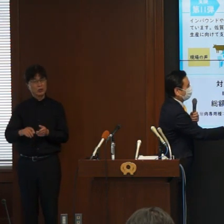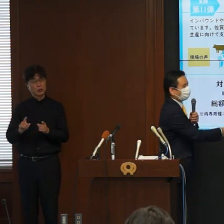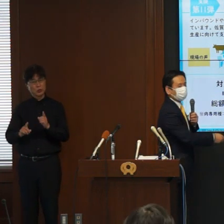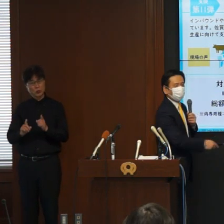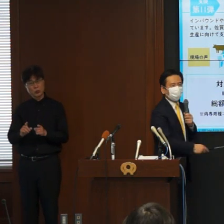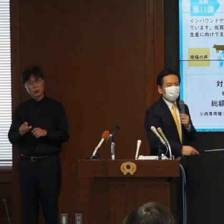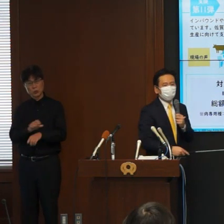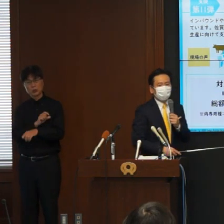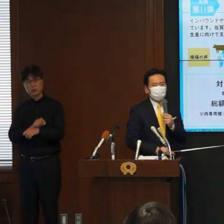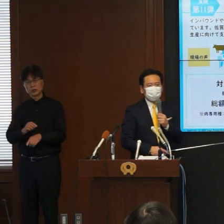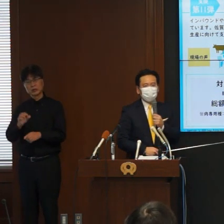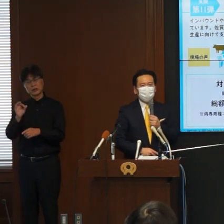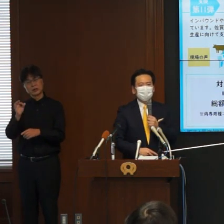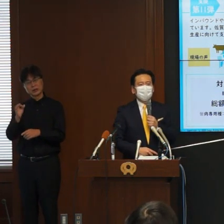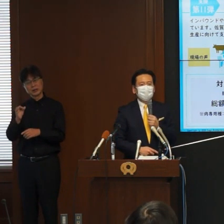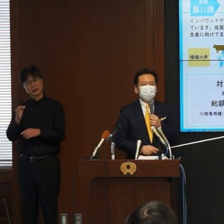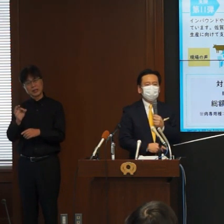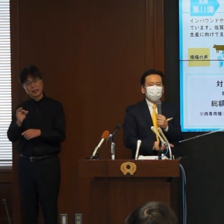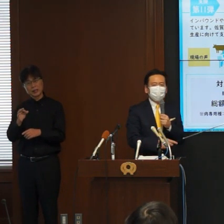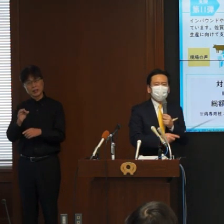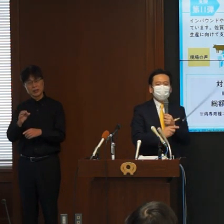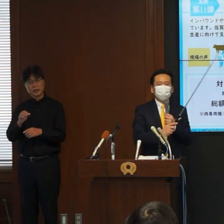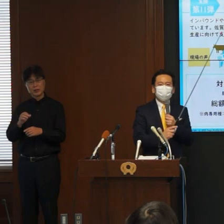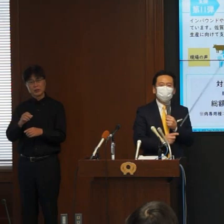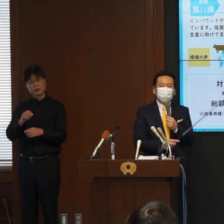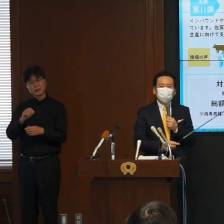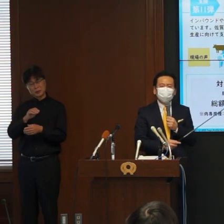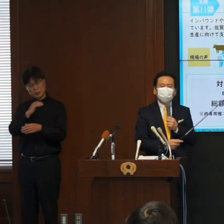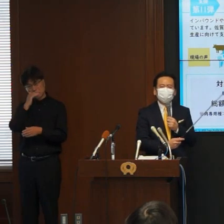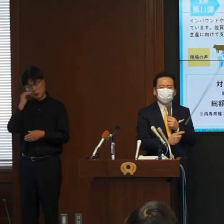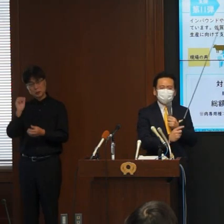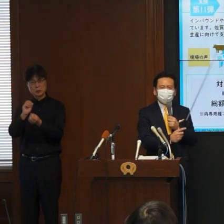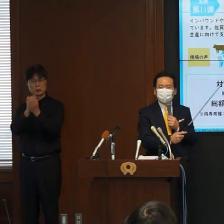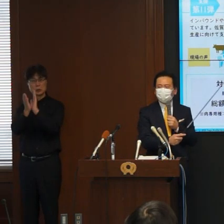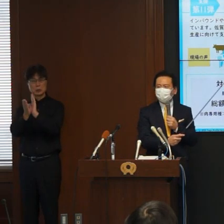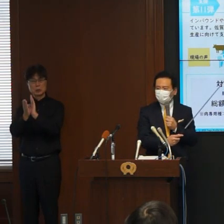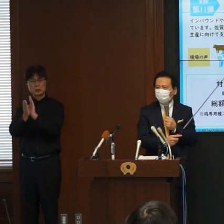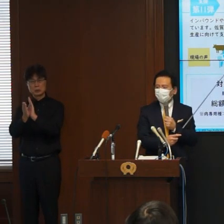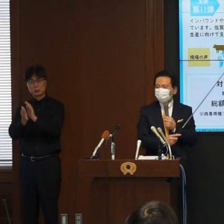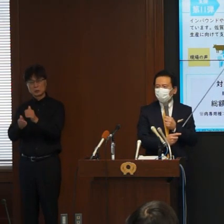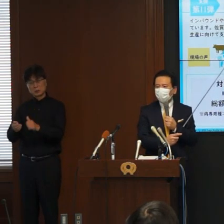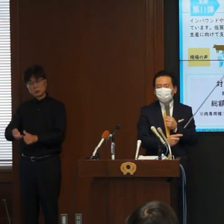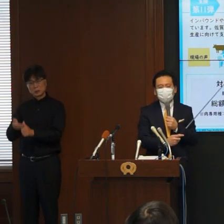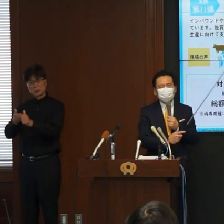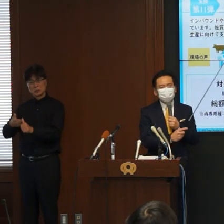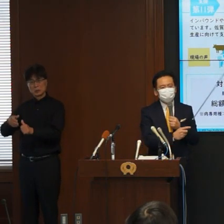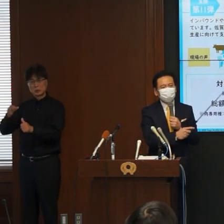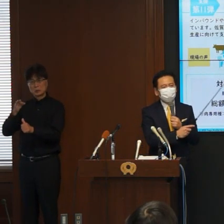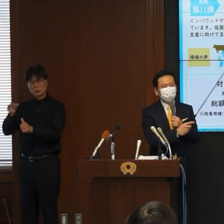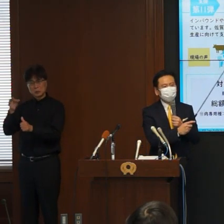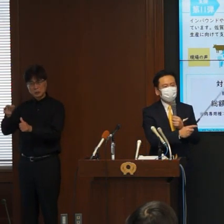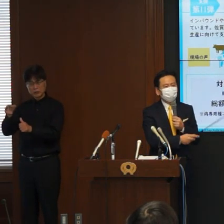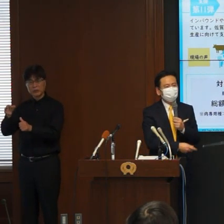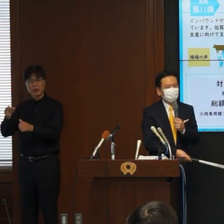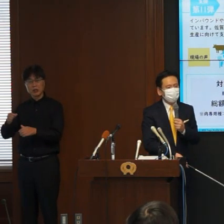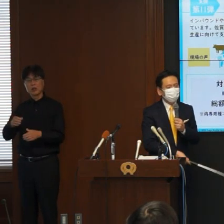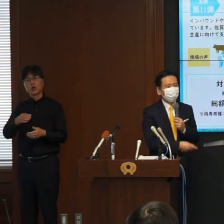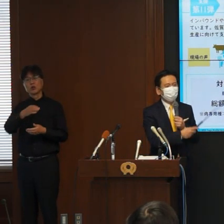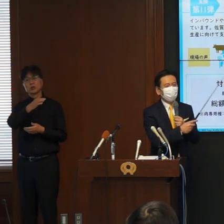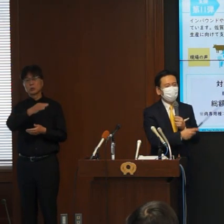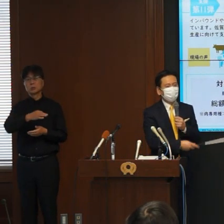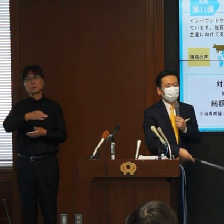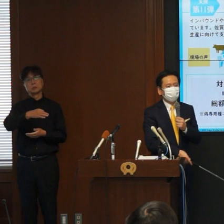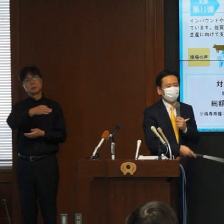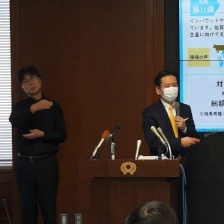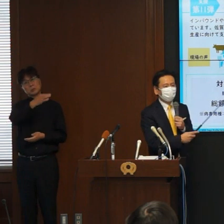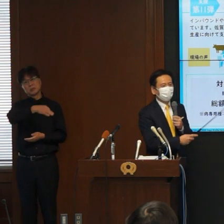分けてるのは胡蝶蘭とかがですね、非常にコストがとってもかかって、その代わり高く売れるという、なんていうんですか、振